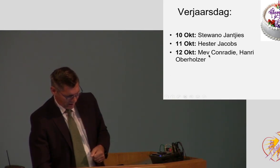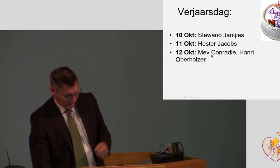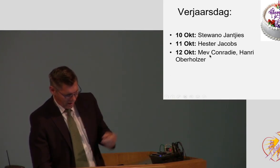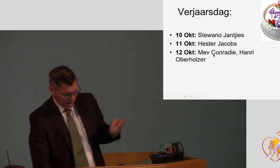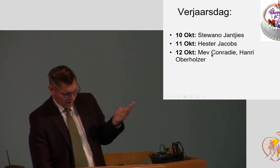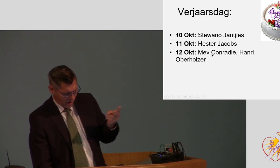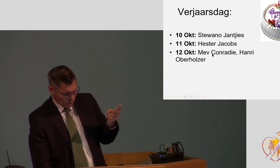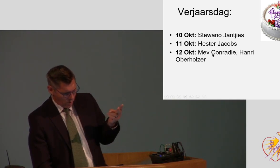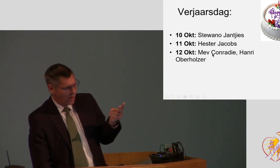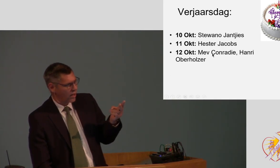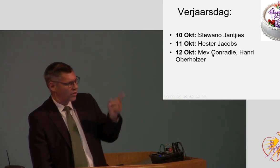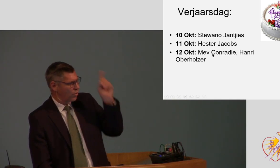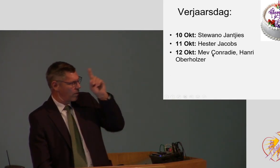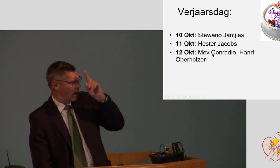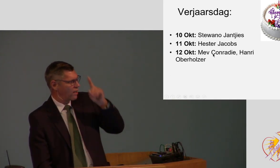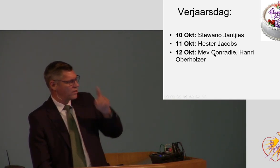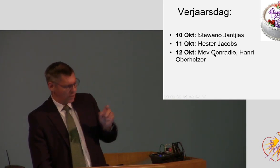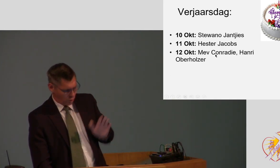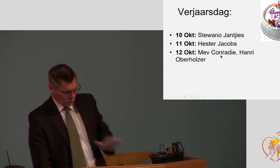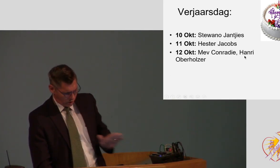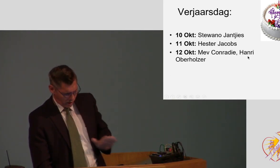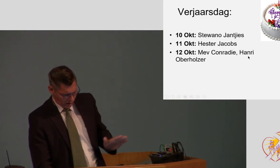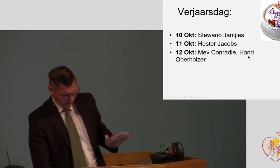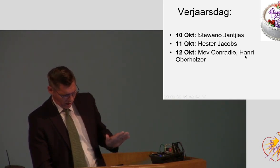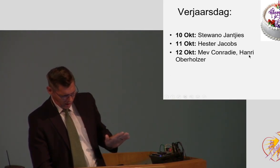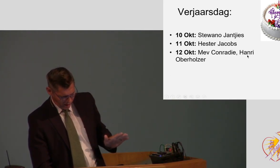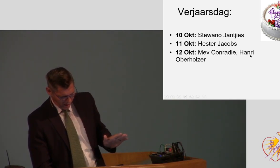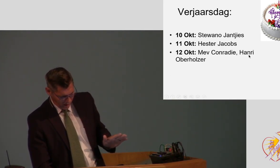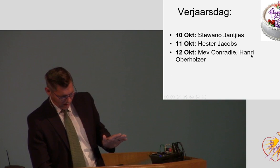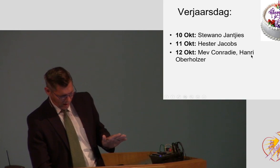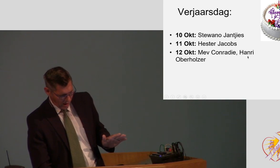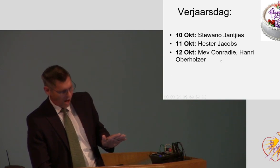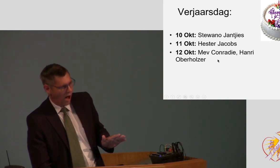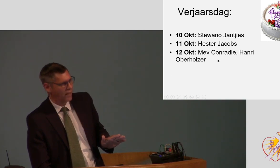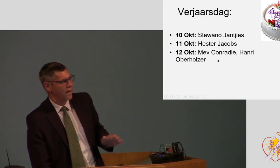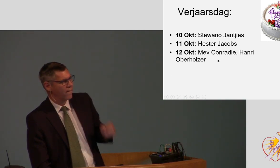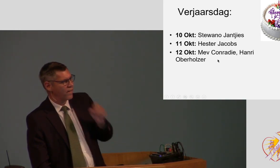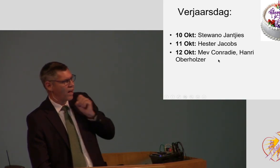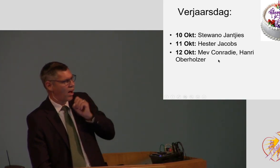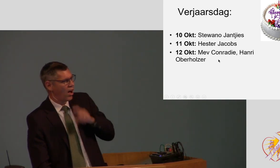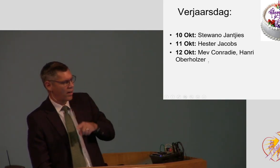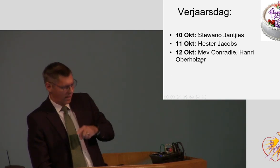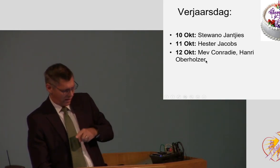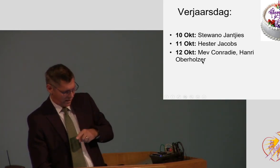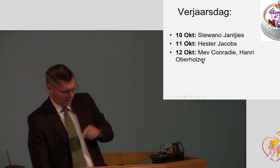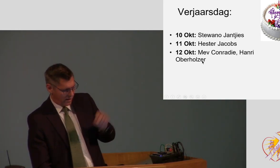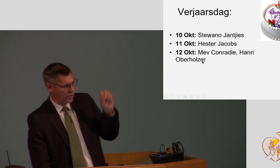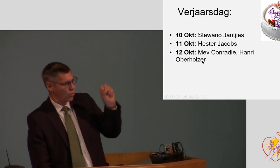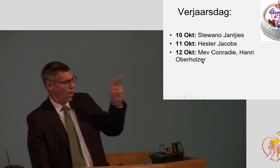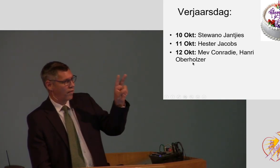En dan ook Dominee Jan se dogter Henry verjaar die 12de.